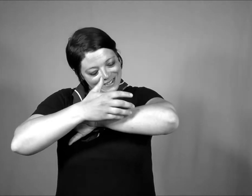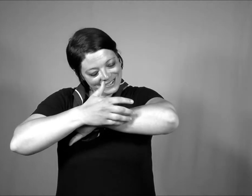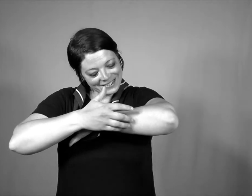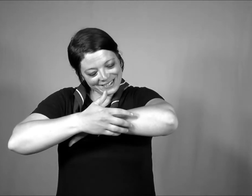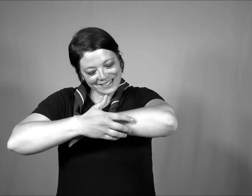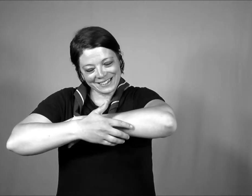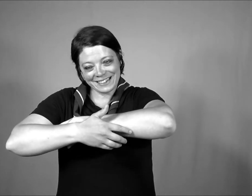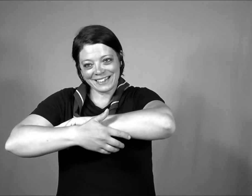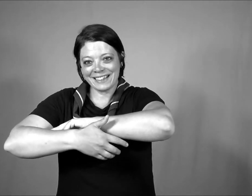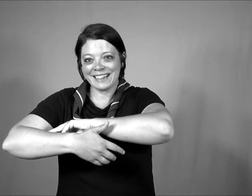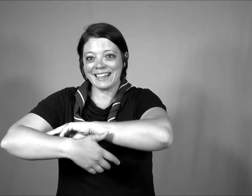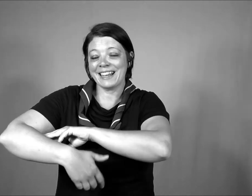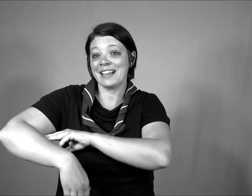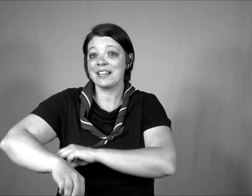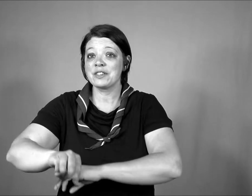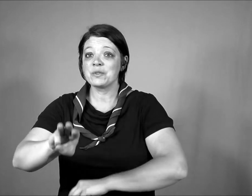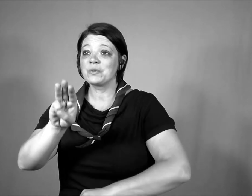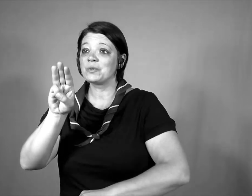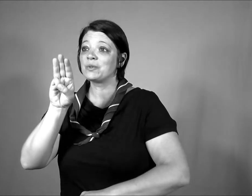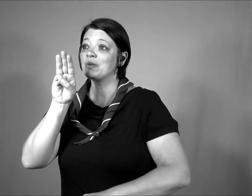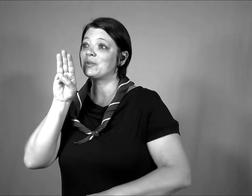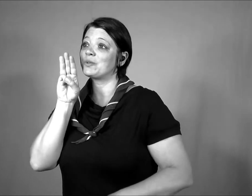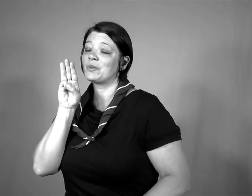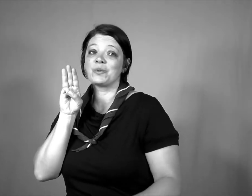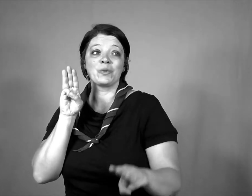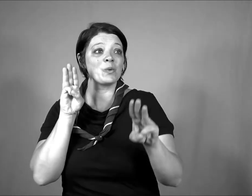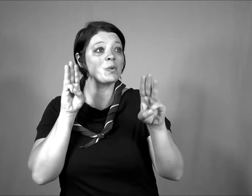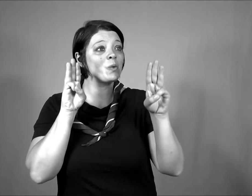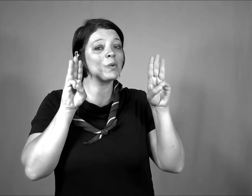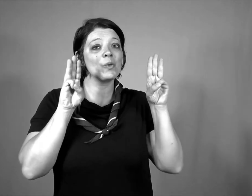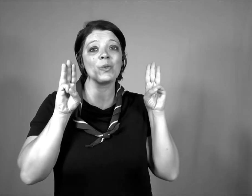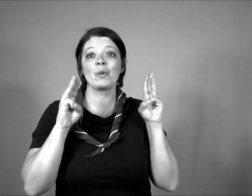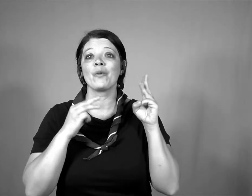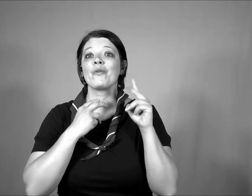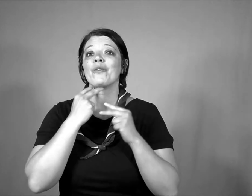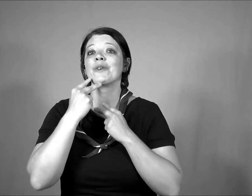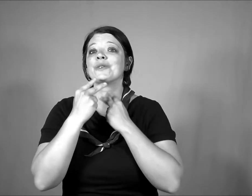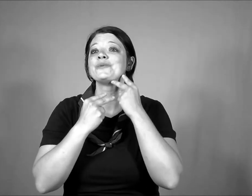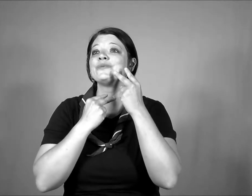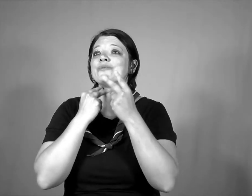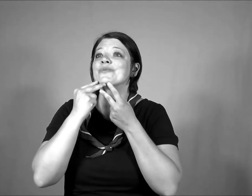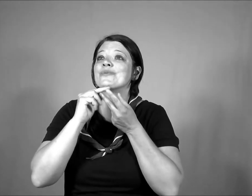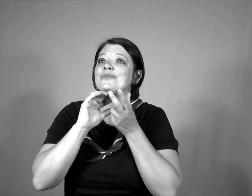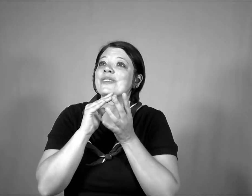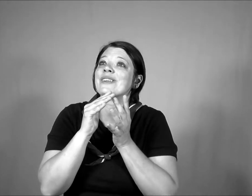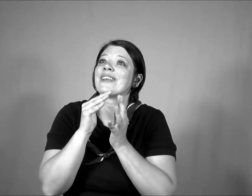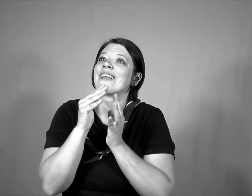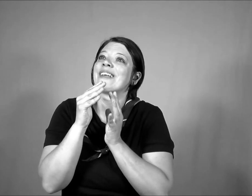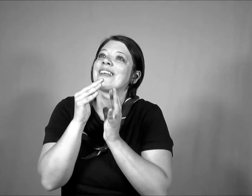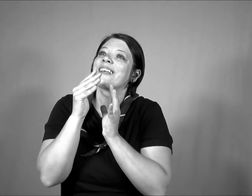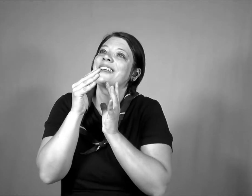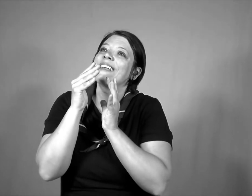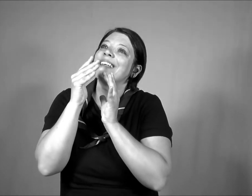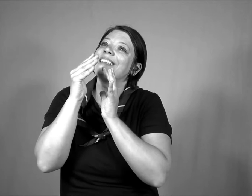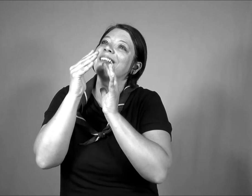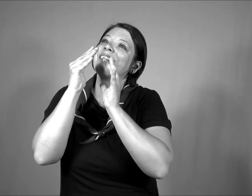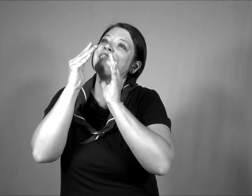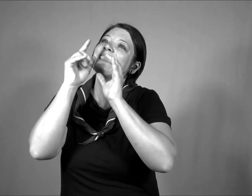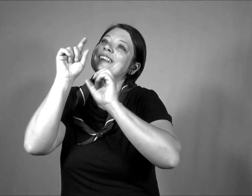du jour. Les scouts, toutes nos voix s'assemblent sous